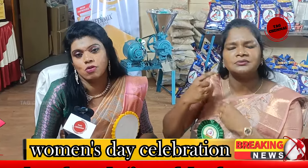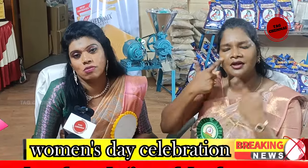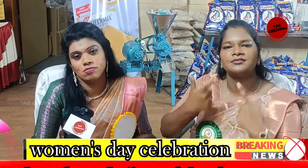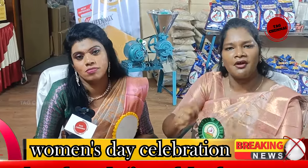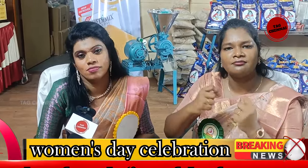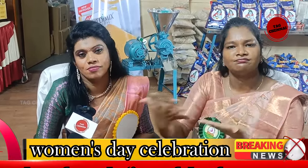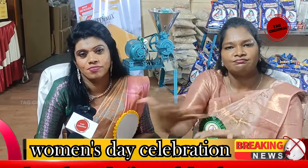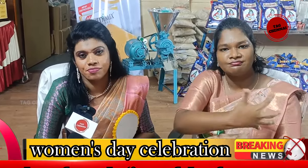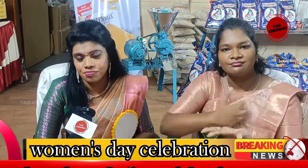பண்ணுவோம்.